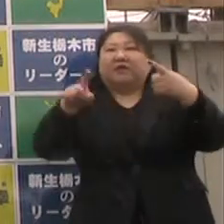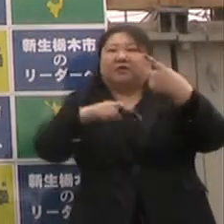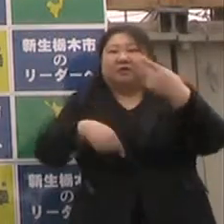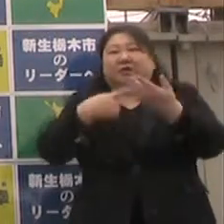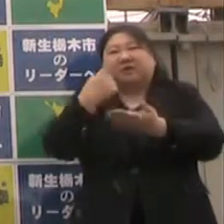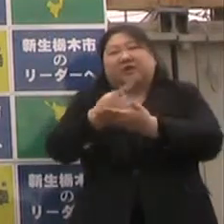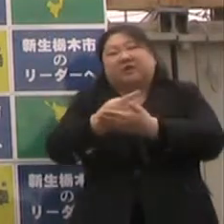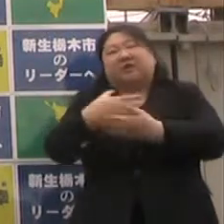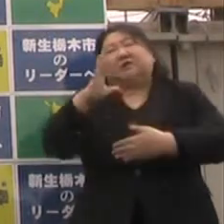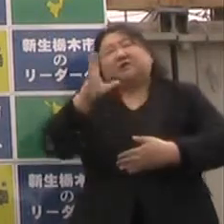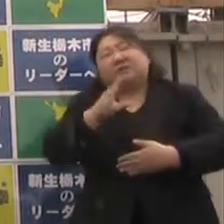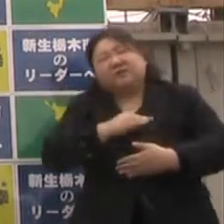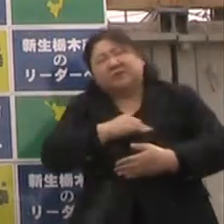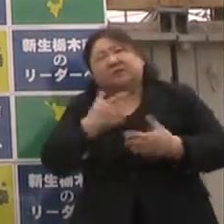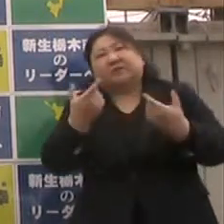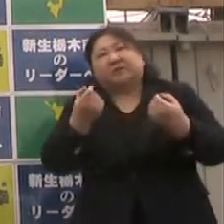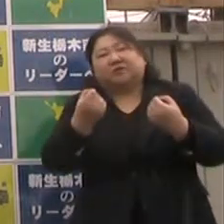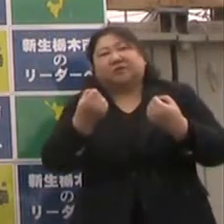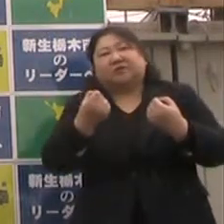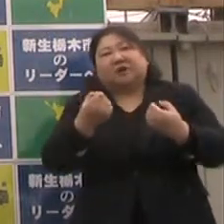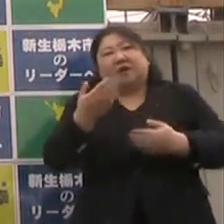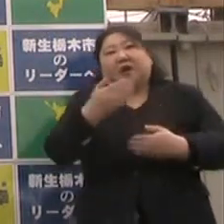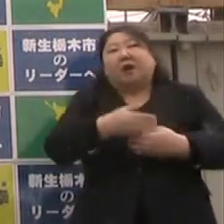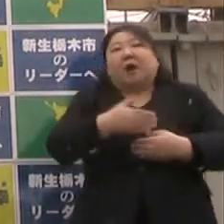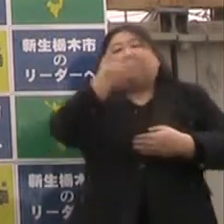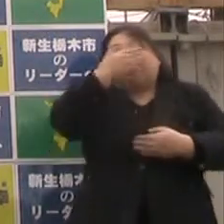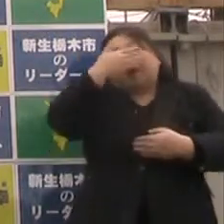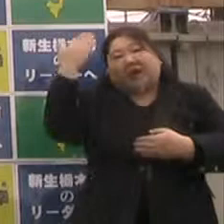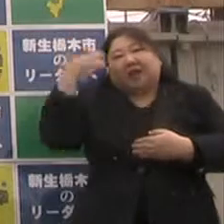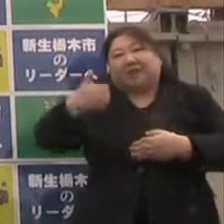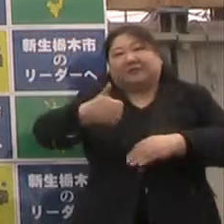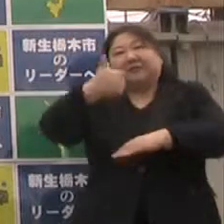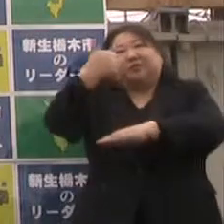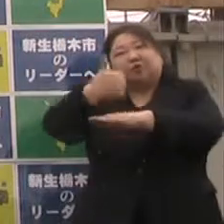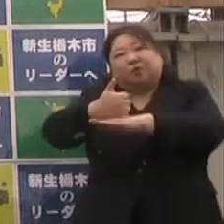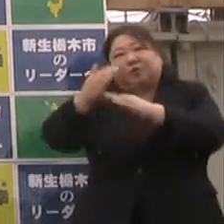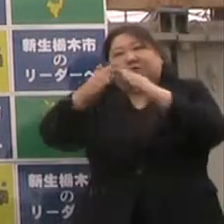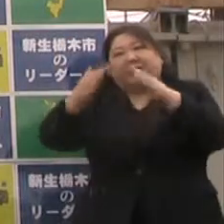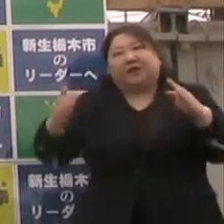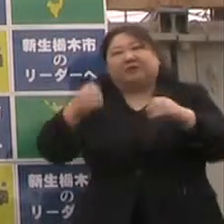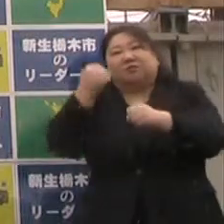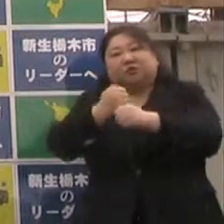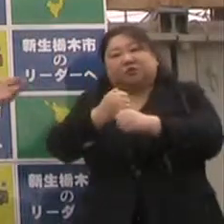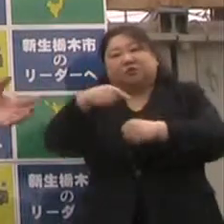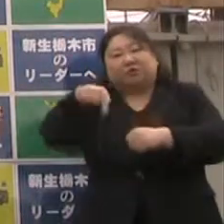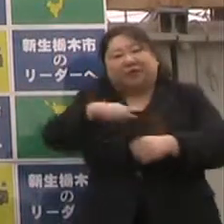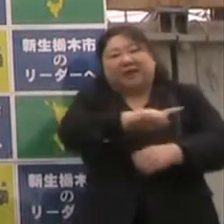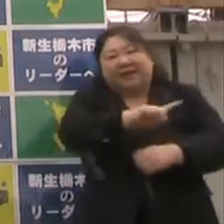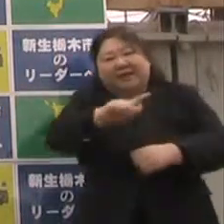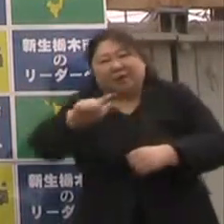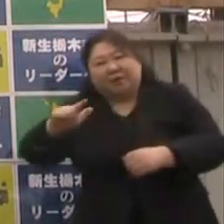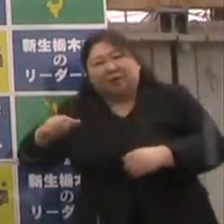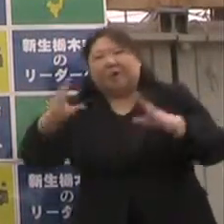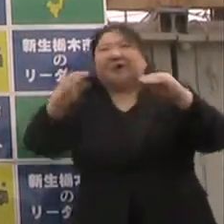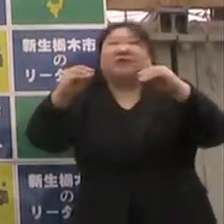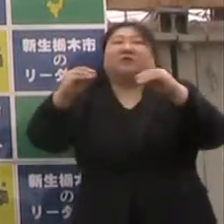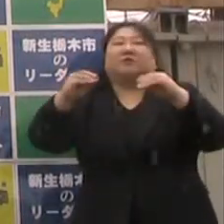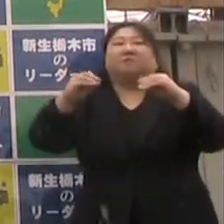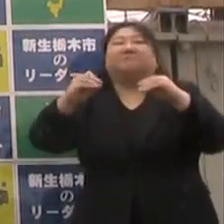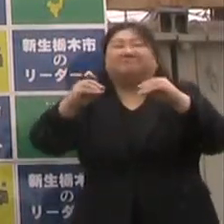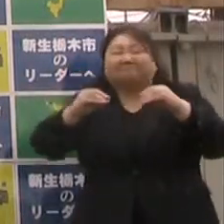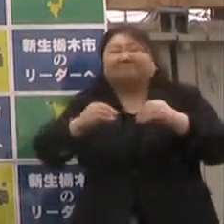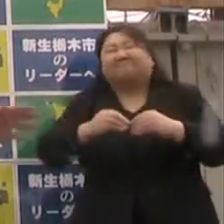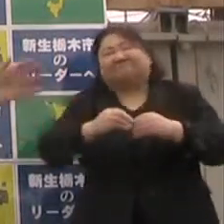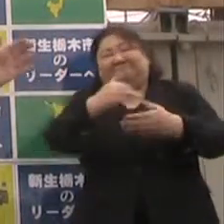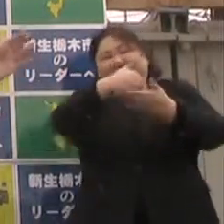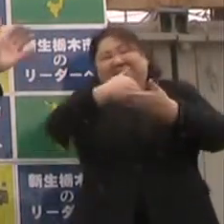だろう、若手の首長の会作るからそこでいろんな話しようやということでやってくれた会があります。栃